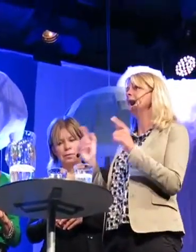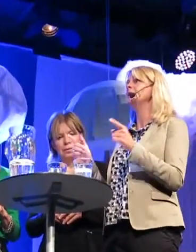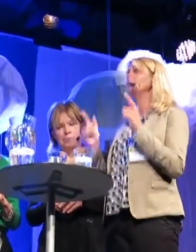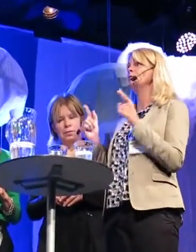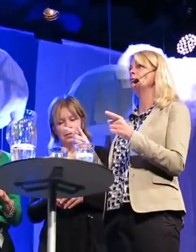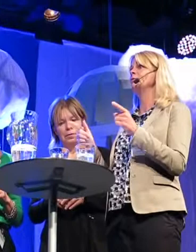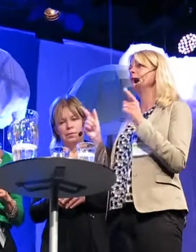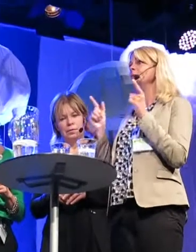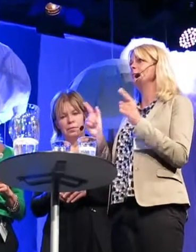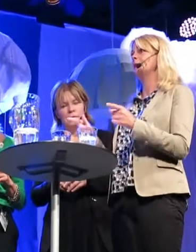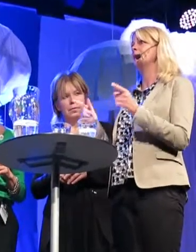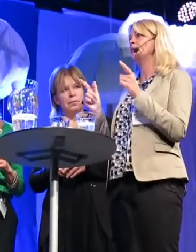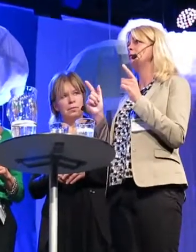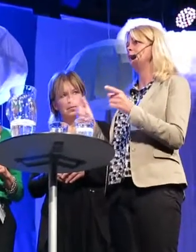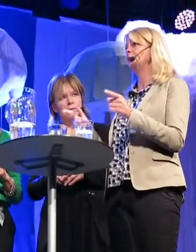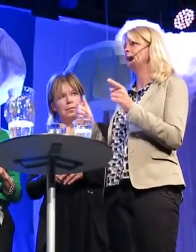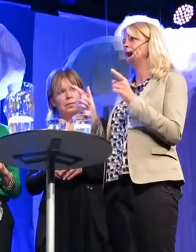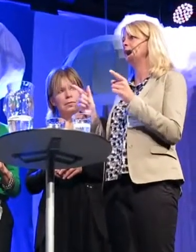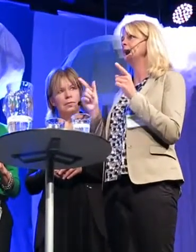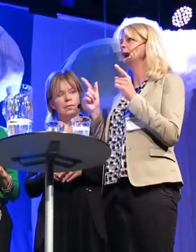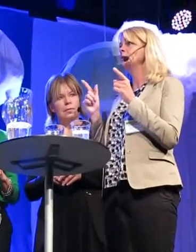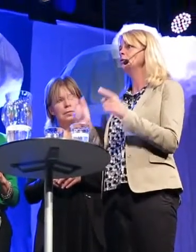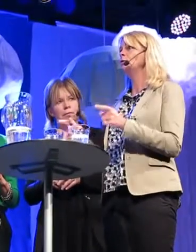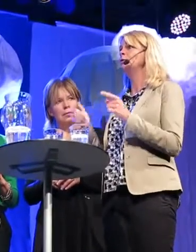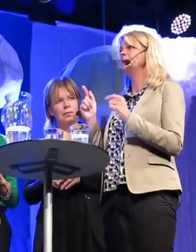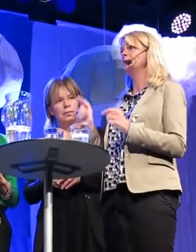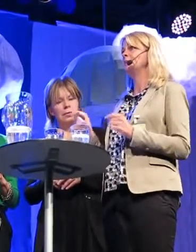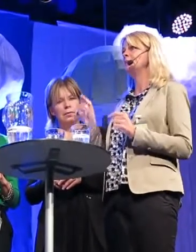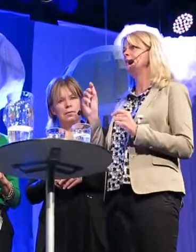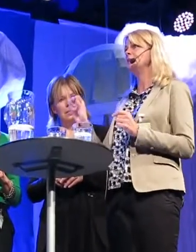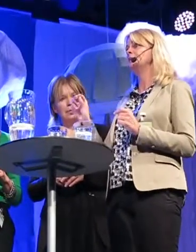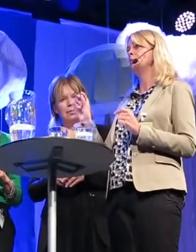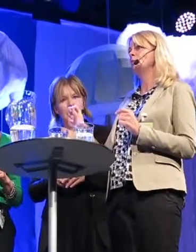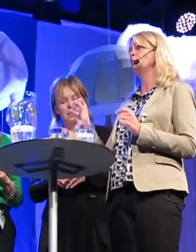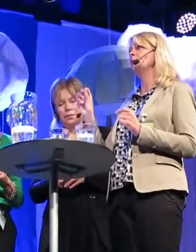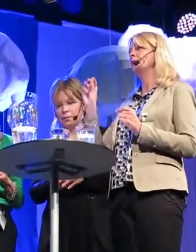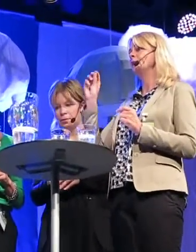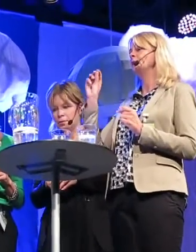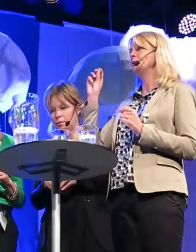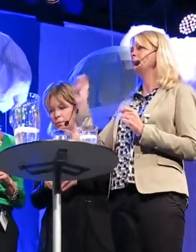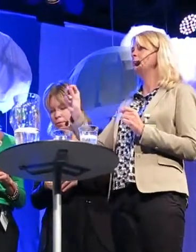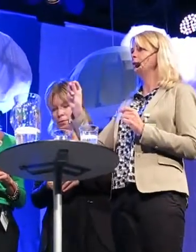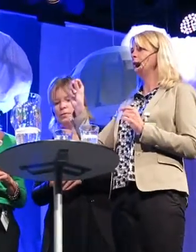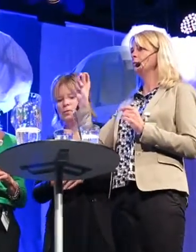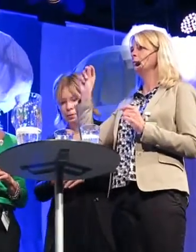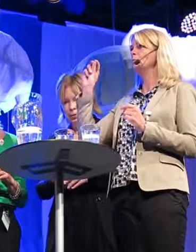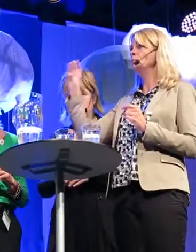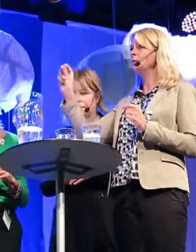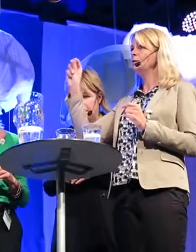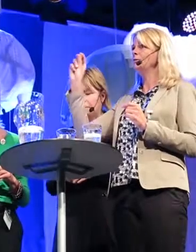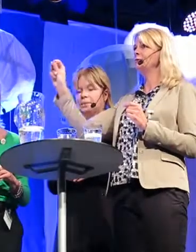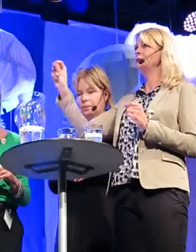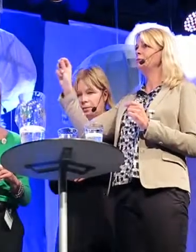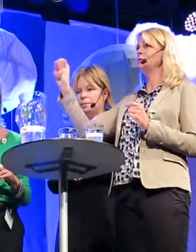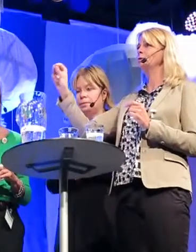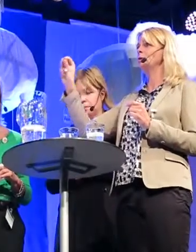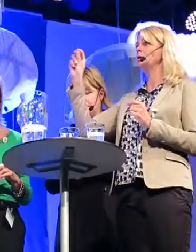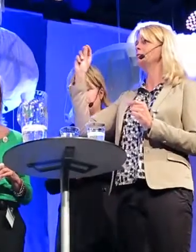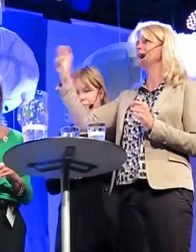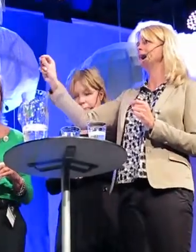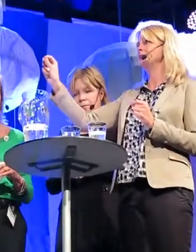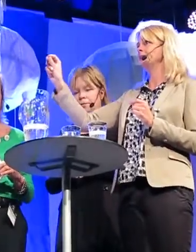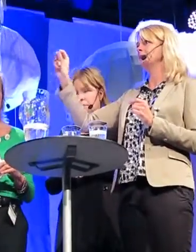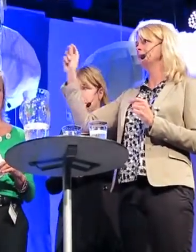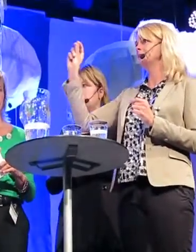spelreglerna. När får vi de här spelreglerna så vi kan bara sikta på att uppfylla de mål som vi har